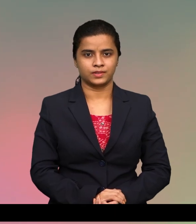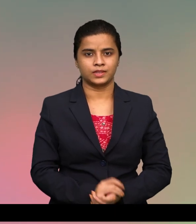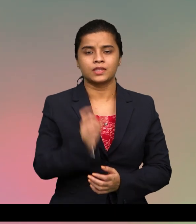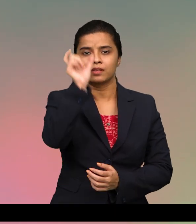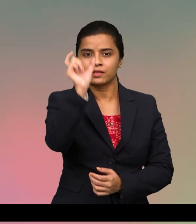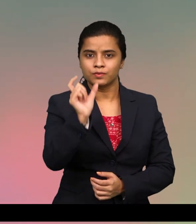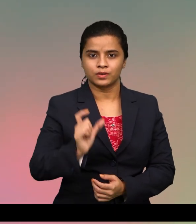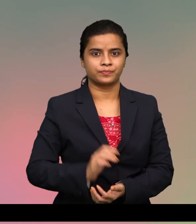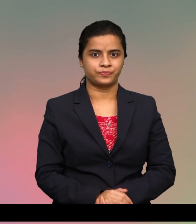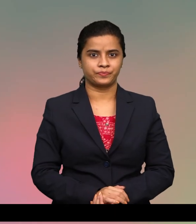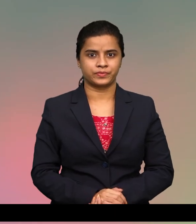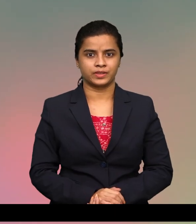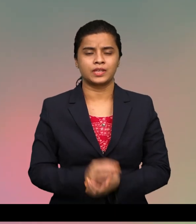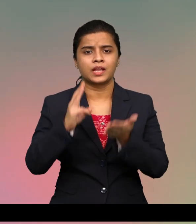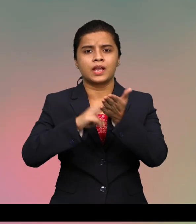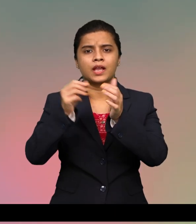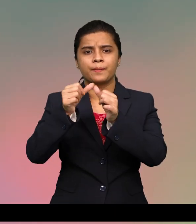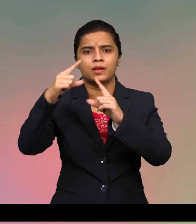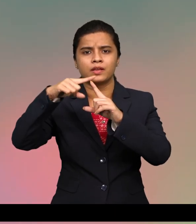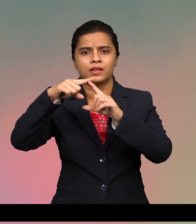కీలక పదాలు: పదార్థం,